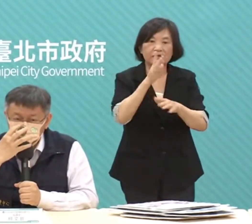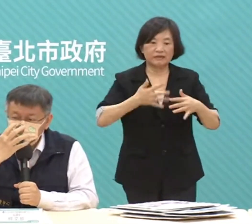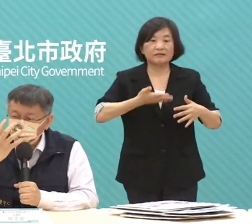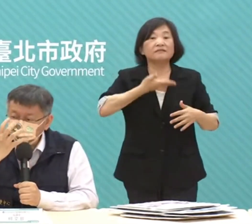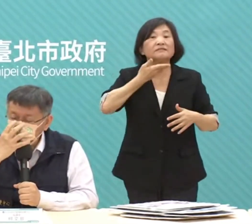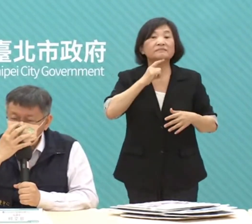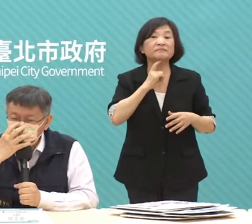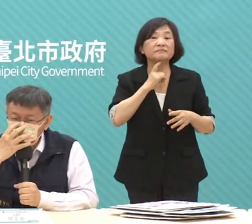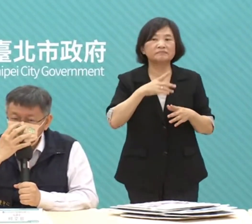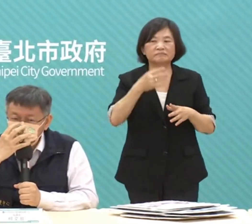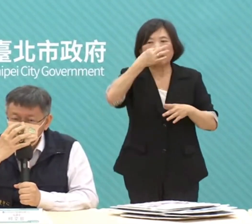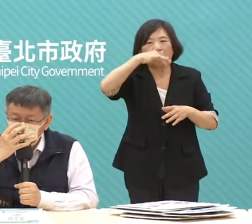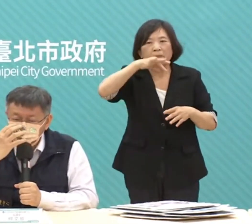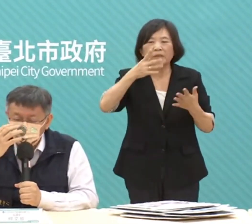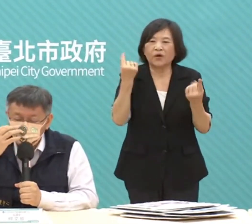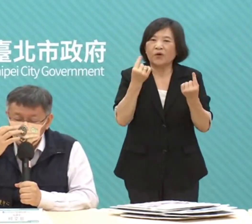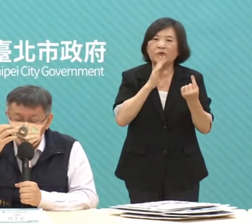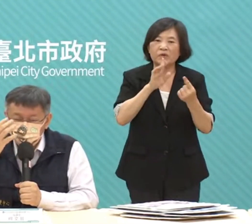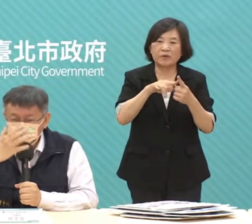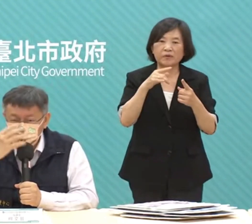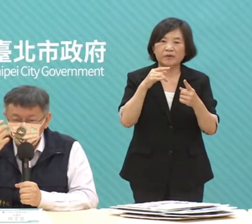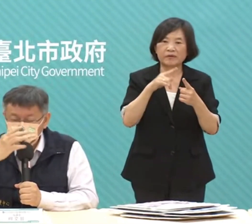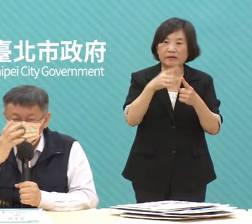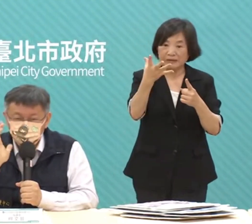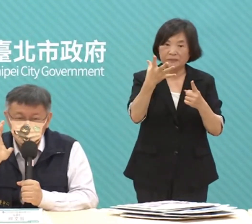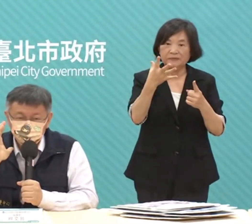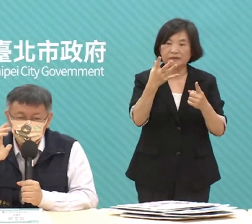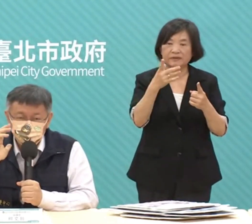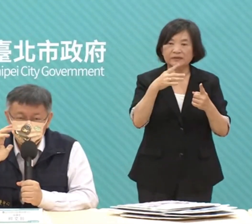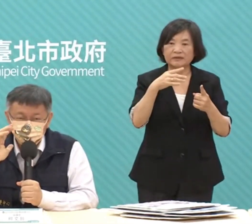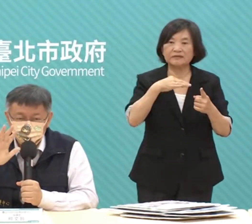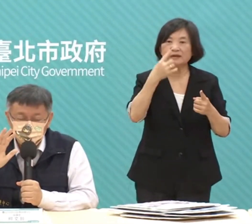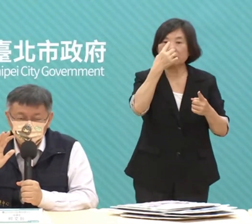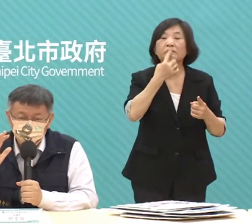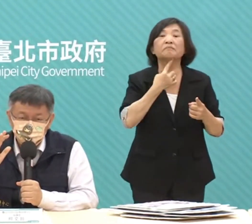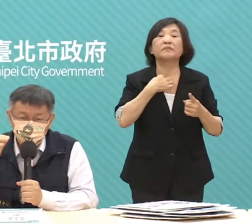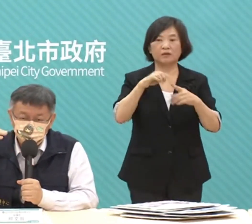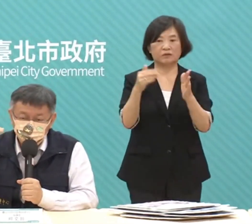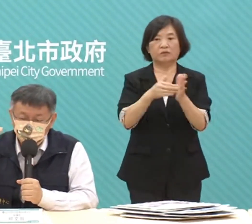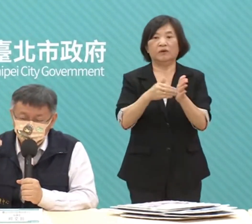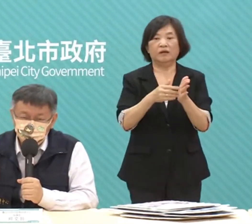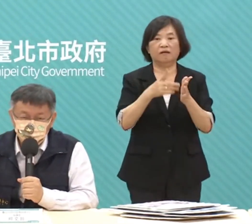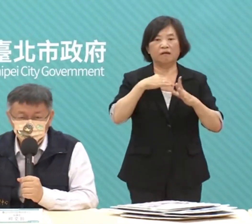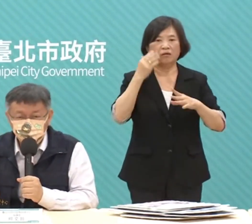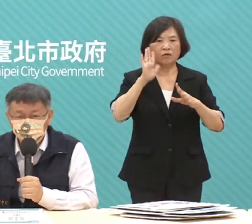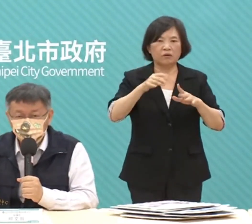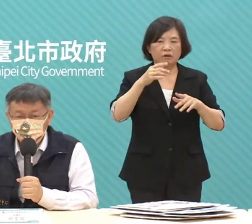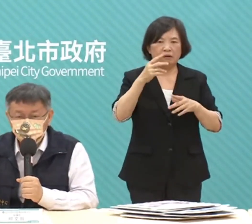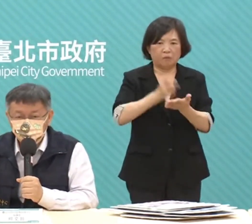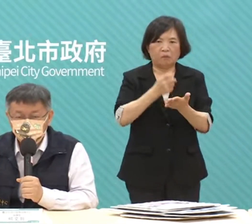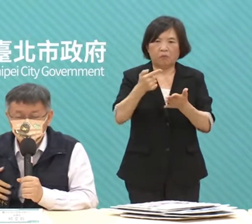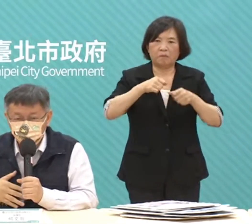道的感染嘛，他得到，那有的人大部分都也许就在上呼吸道就解决掉，那有人会往下蔓延